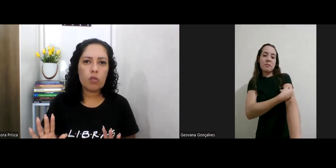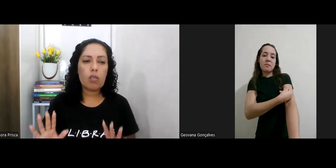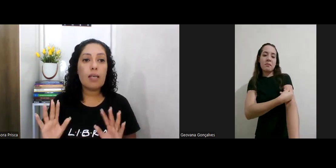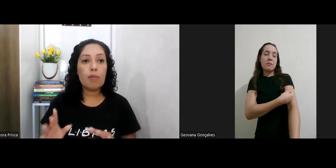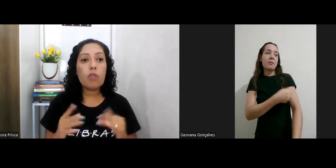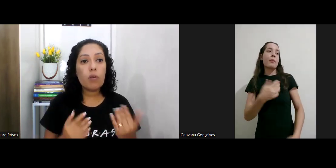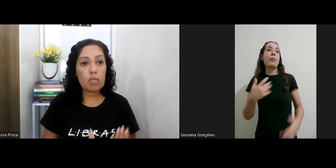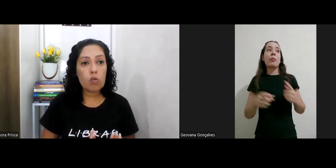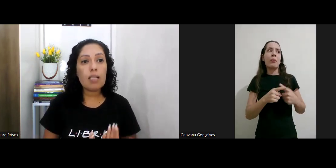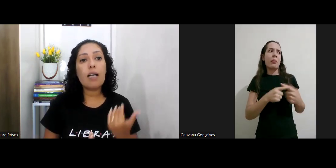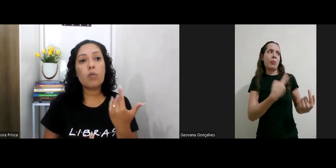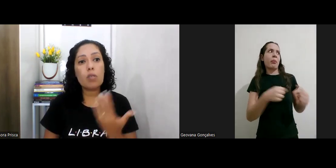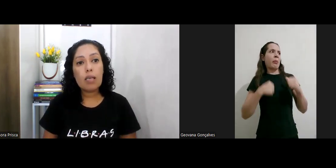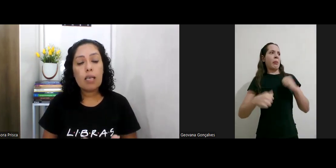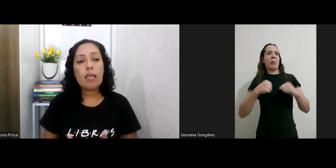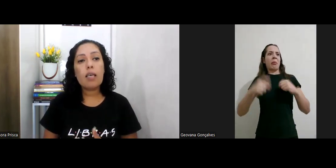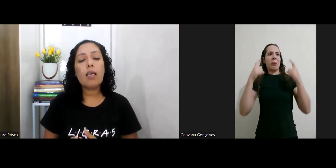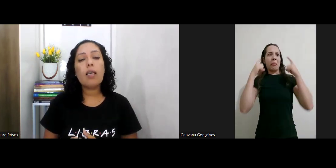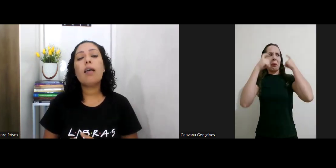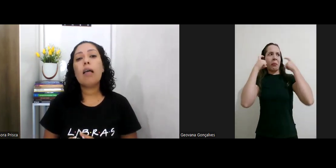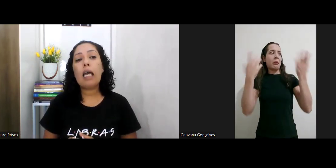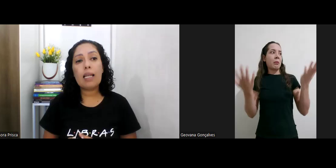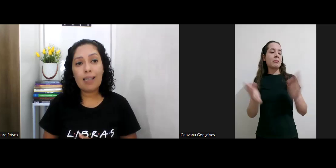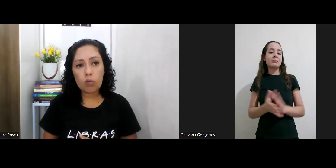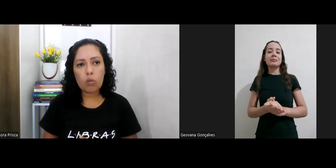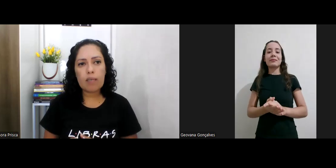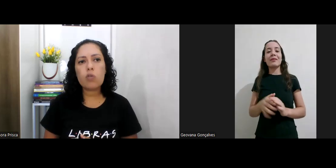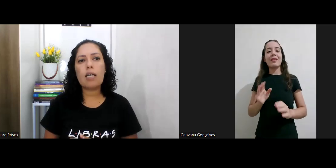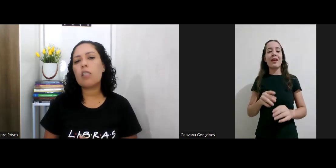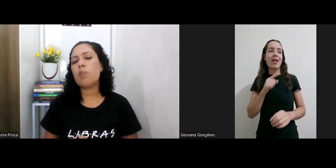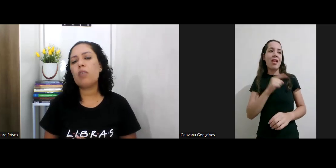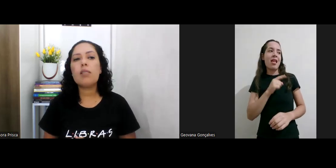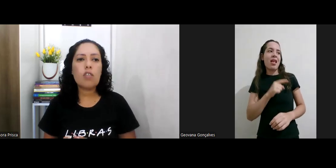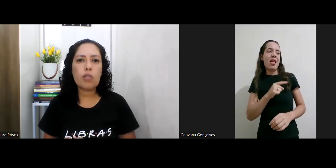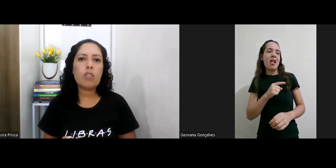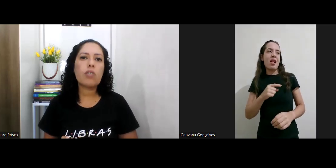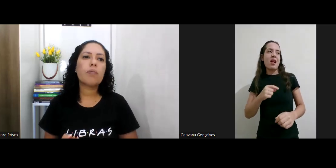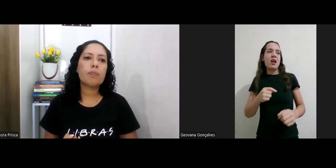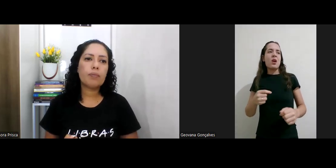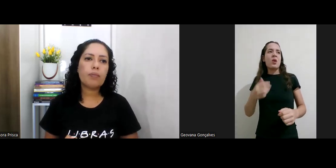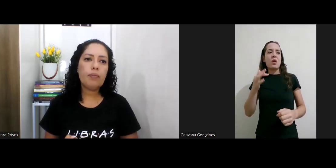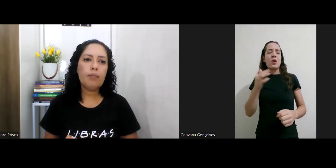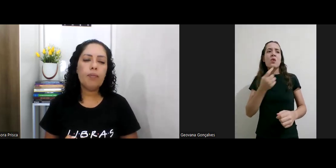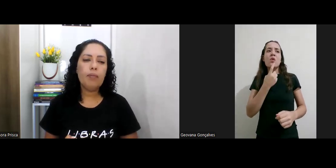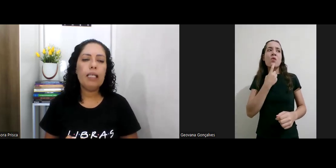sabemos. Só sabemos que fomos acionados e ela está toda machucada nas partes íntimas.